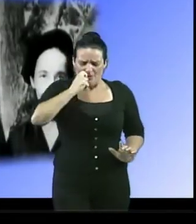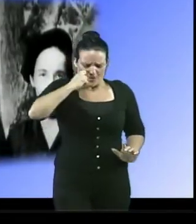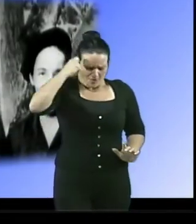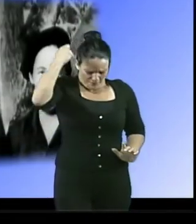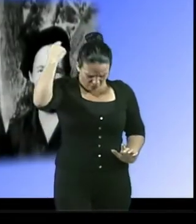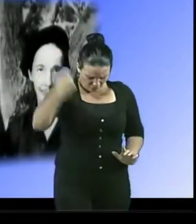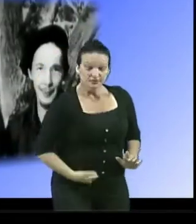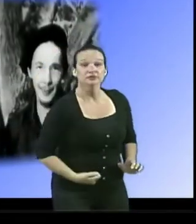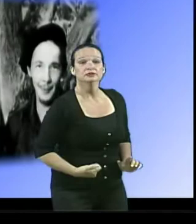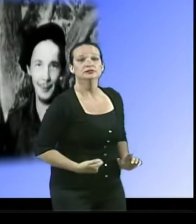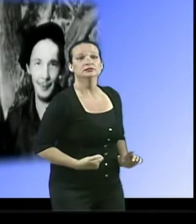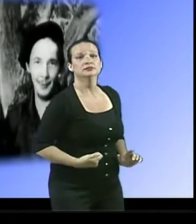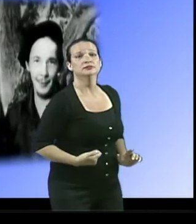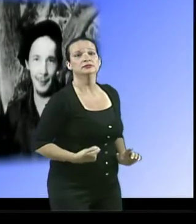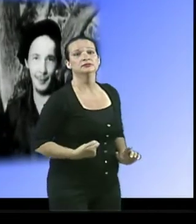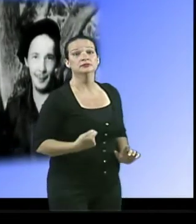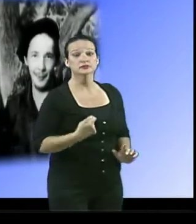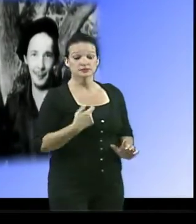Hombre,